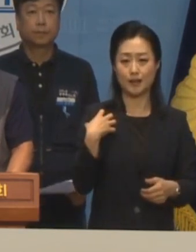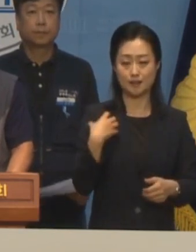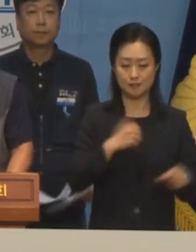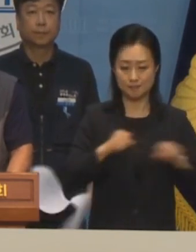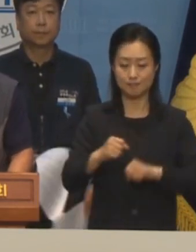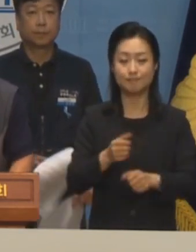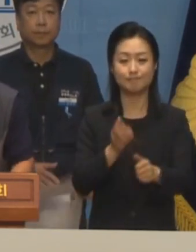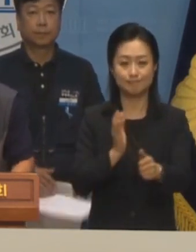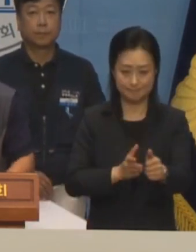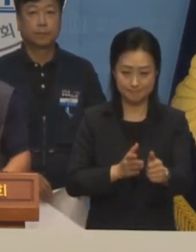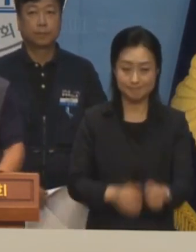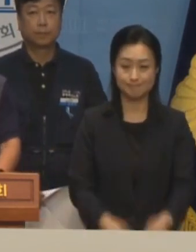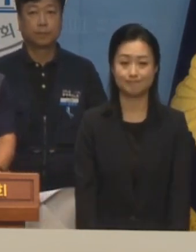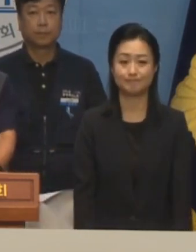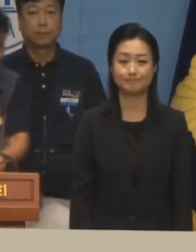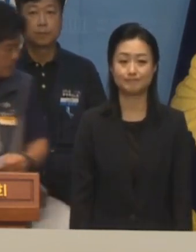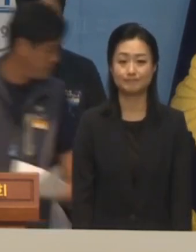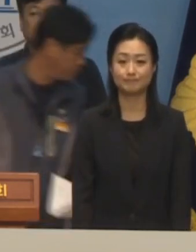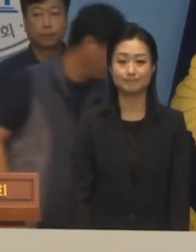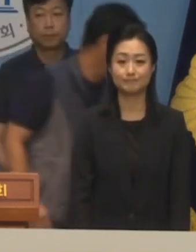바입니다. 감사합니다.